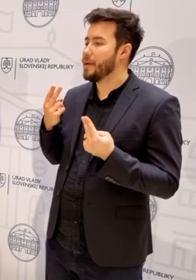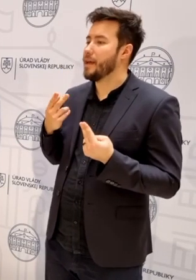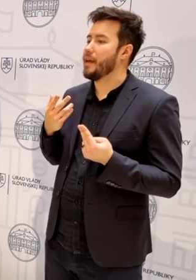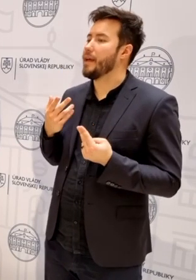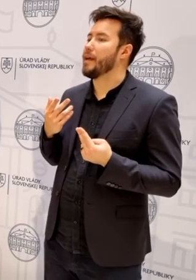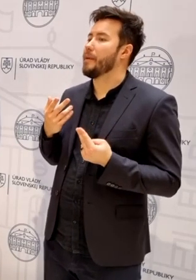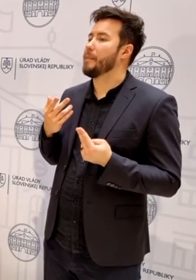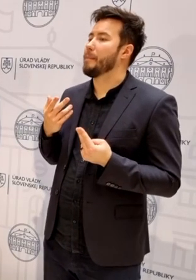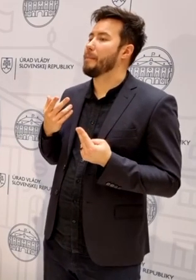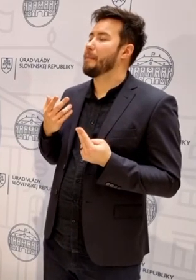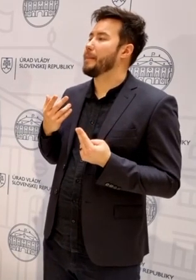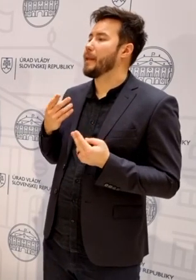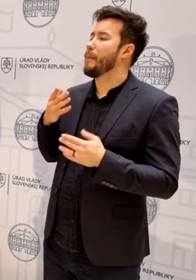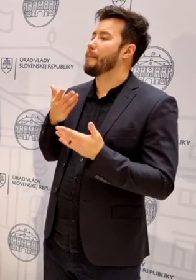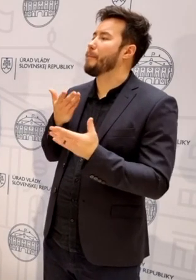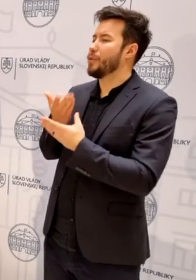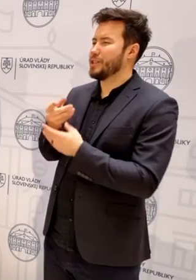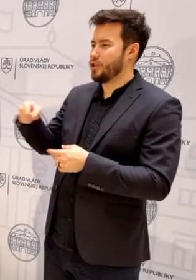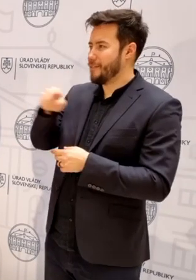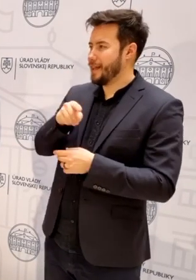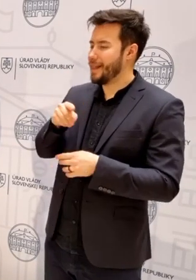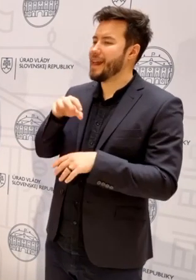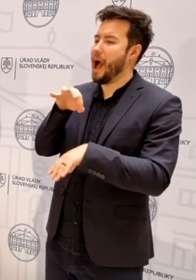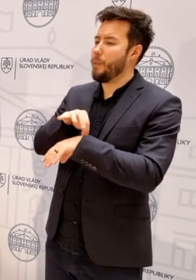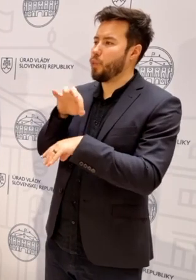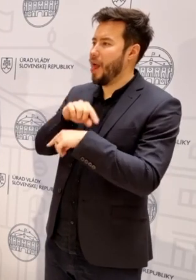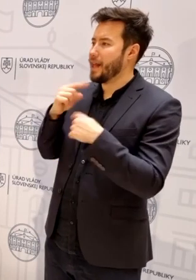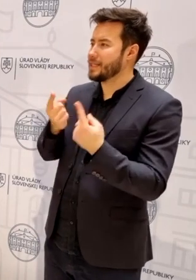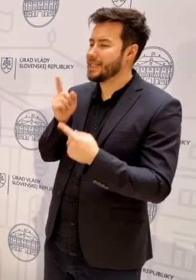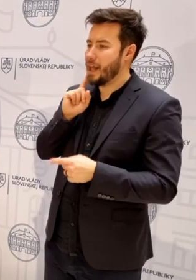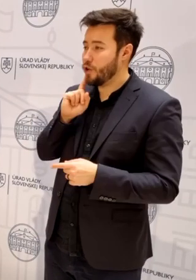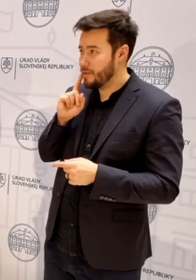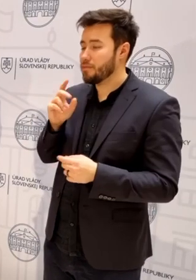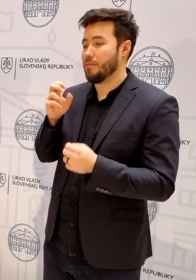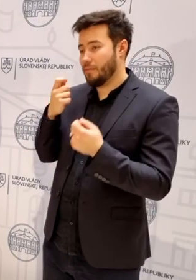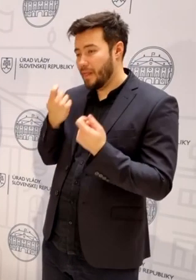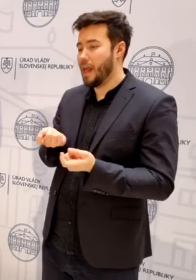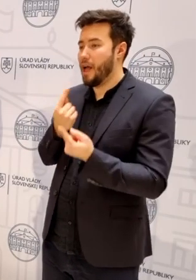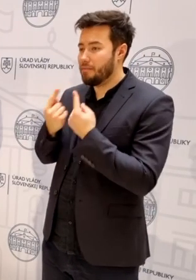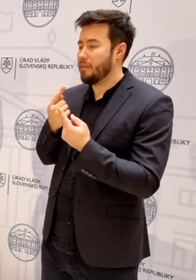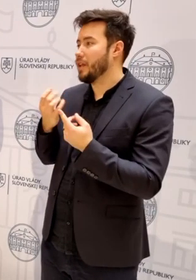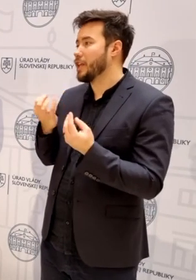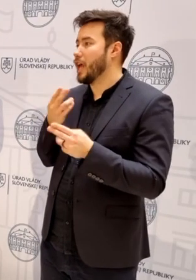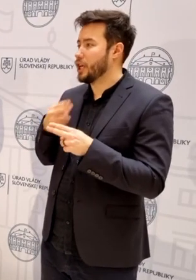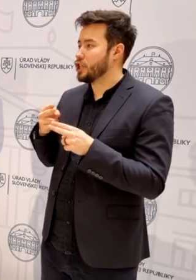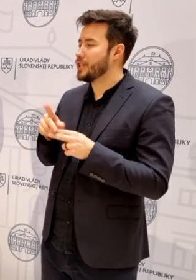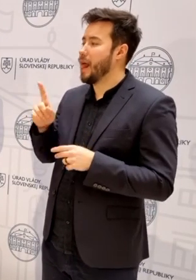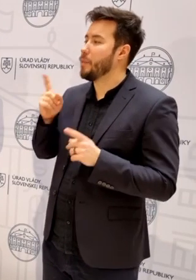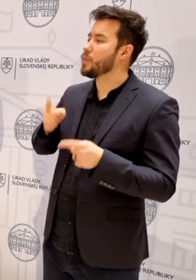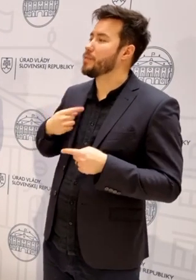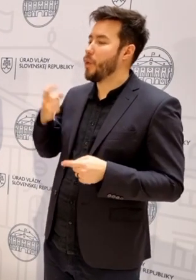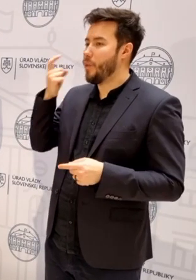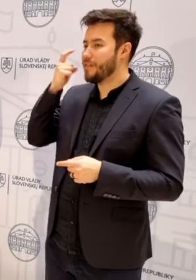aj poskytovateľov ambulantnej zdravotnej starostlivosti a dojednať nejaké riešenia. Treba si uvedomiť, že